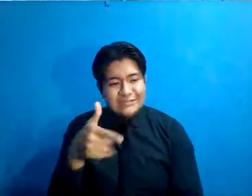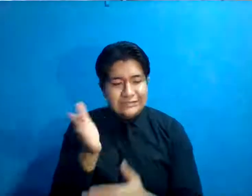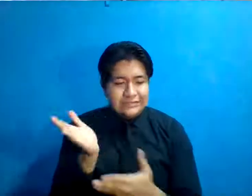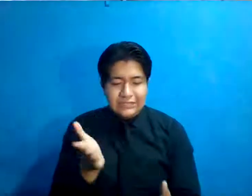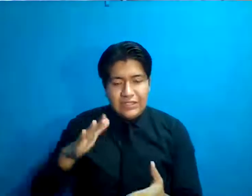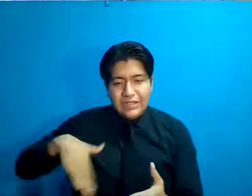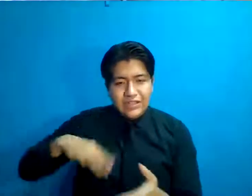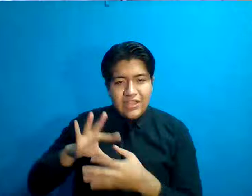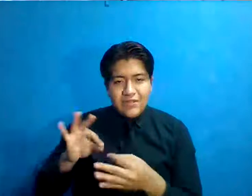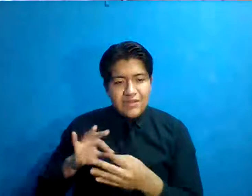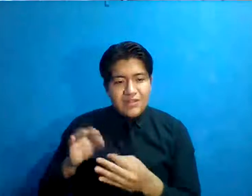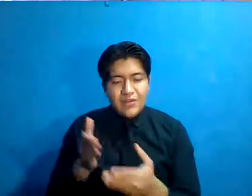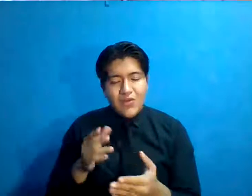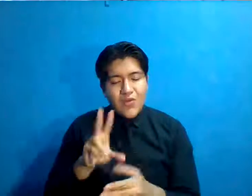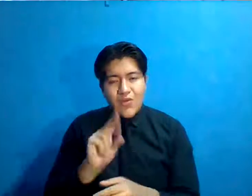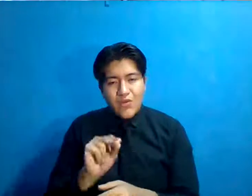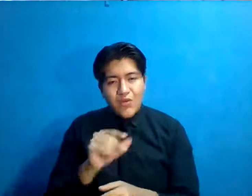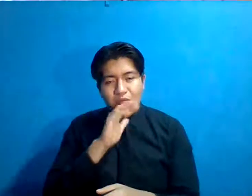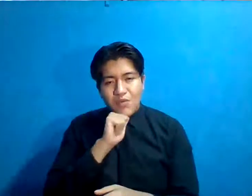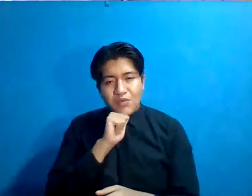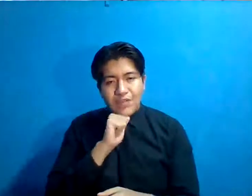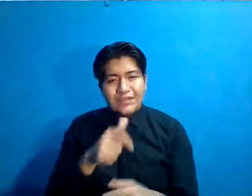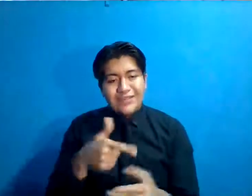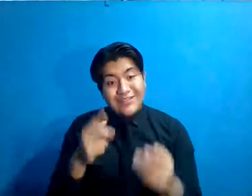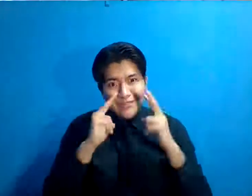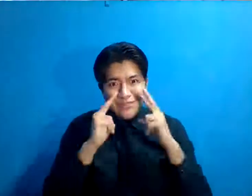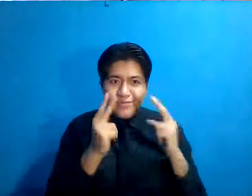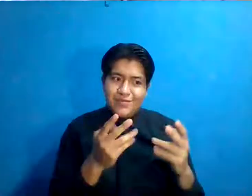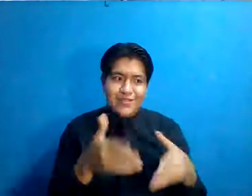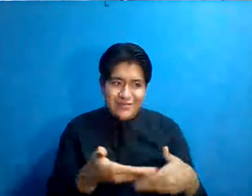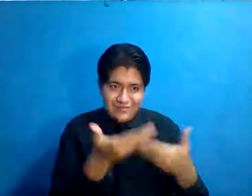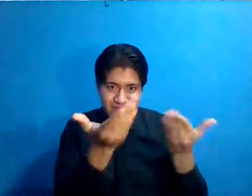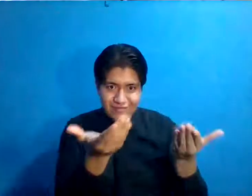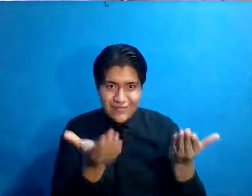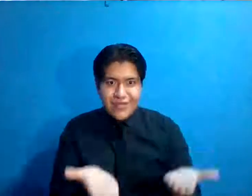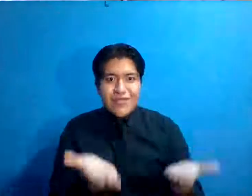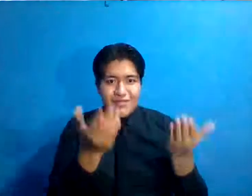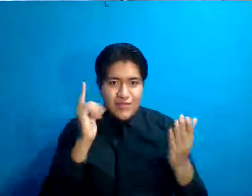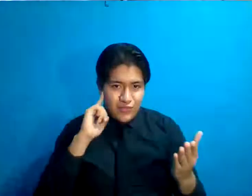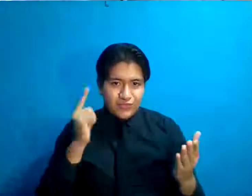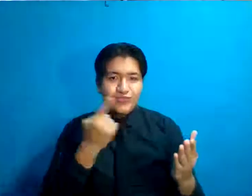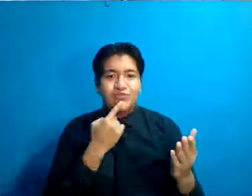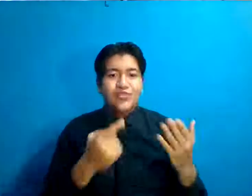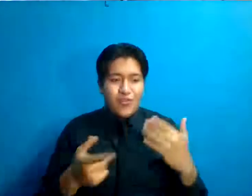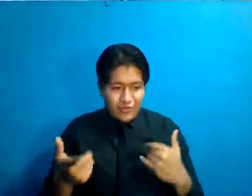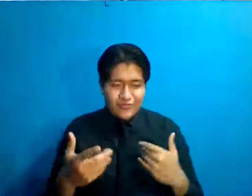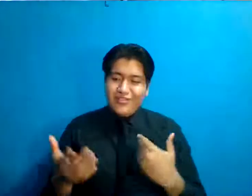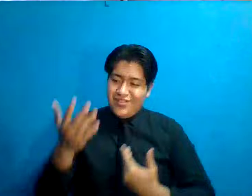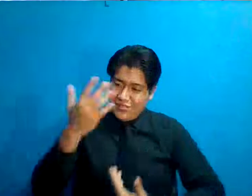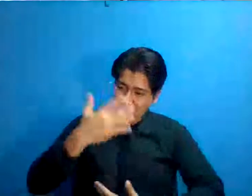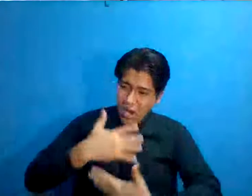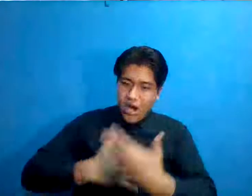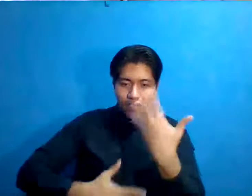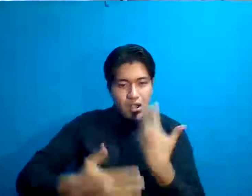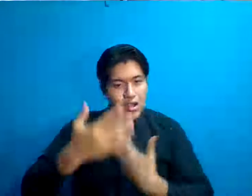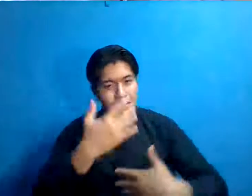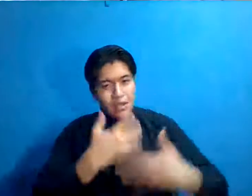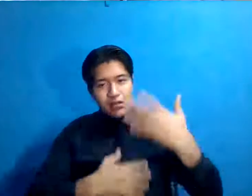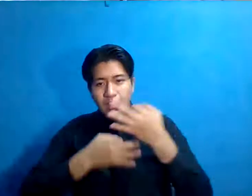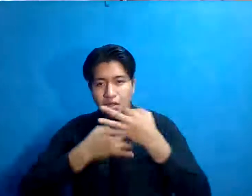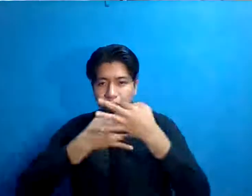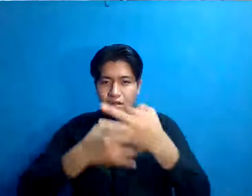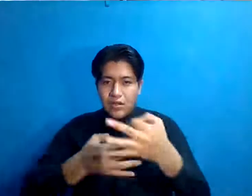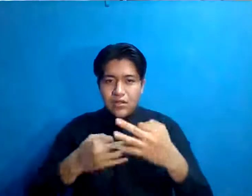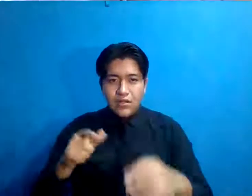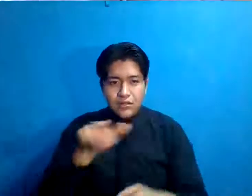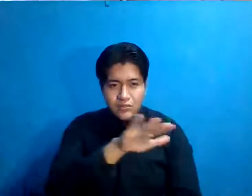las cuales no puedo acompañarnos hoy, porque hubiera estado más padre que vieran también un sordo exponiendo todos los temas, en